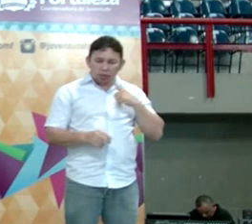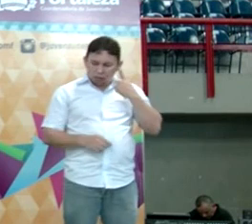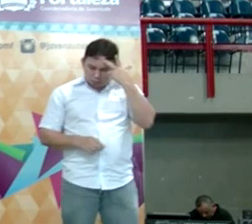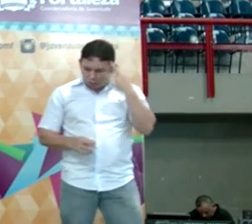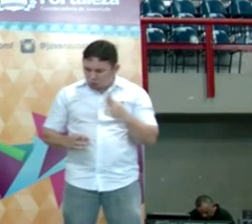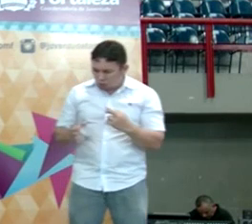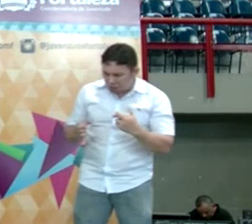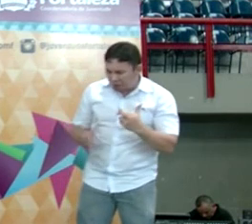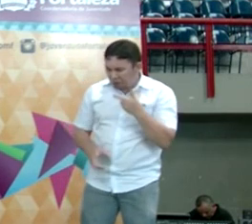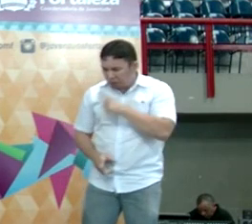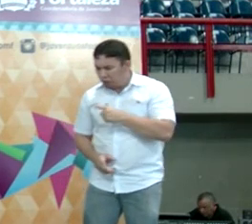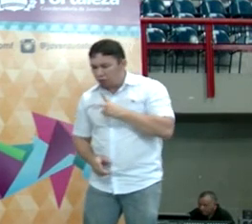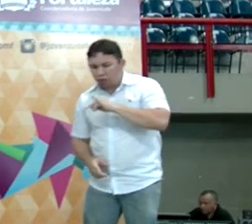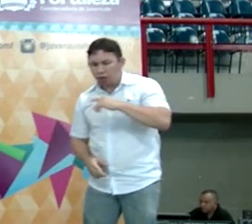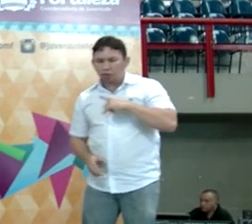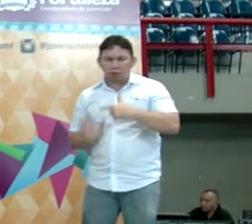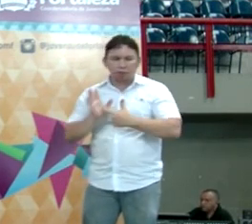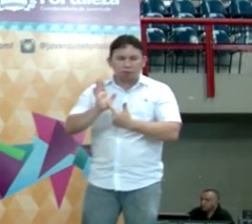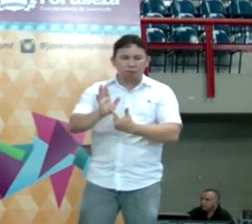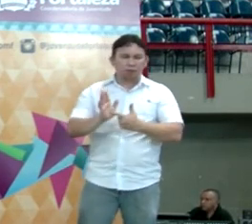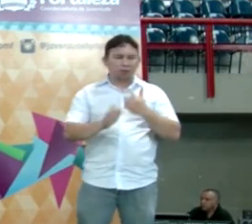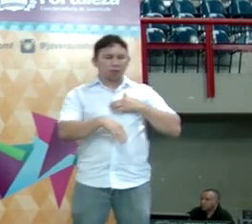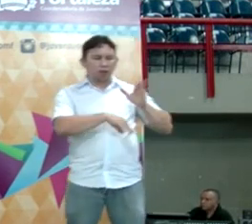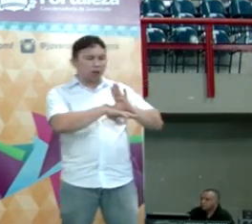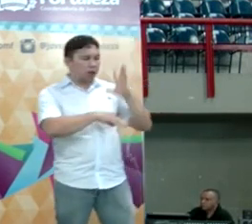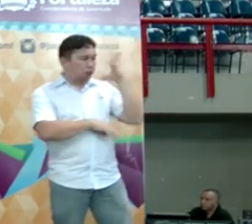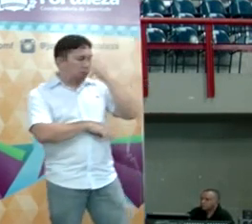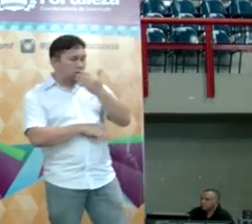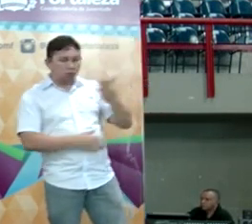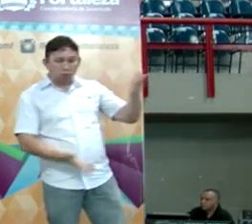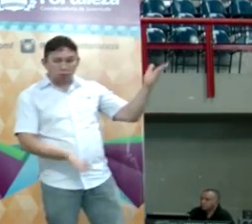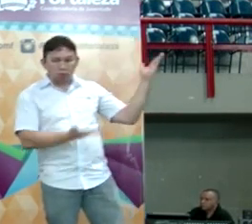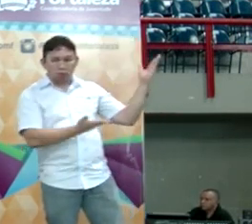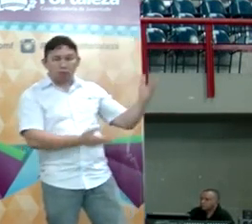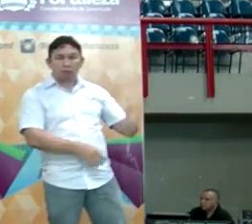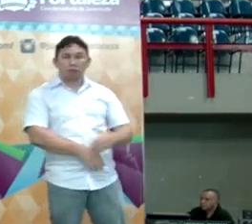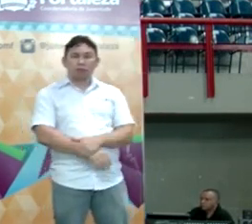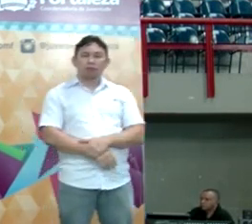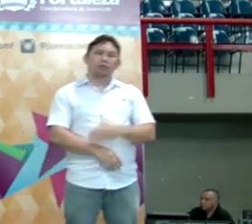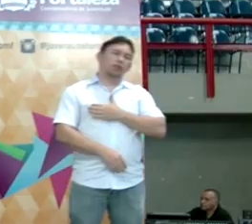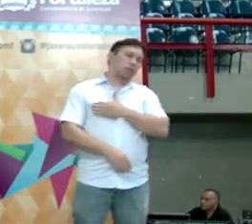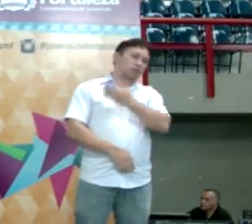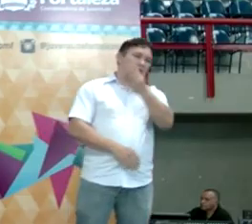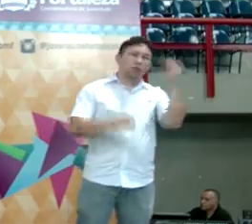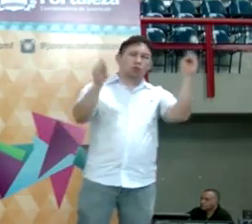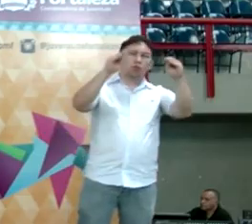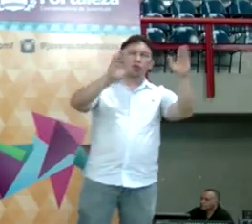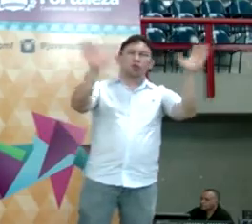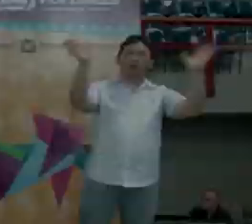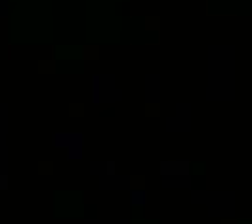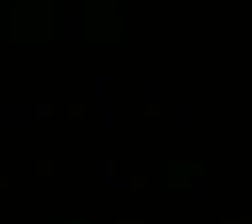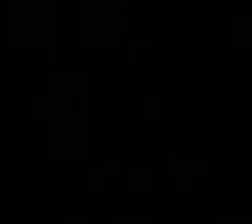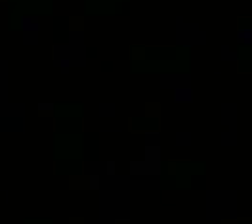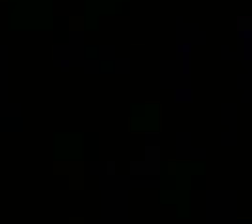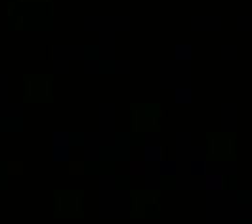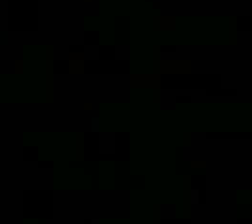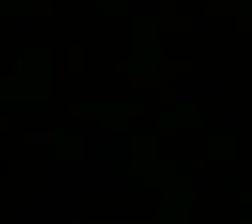felicidade. Queria que vocês dessem uma olhadinha aqui, é muito bonito. Um beijo, pessoal. Tchau, tchau,